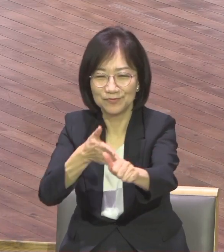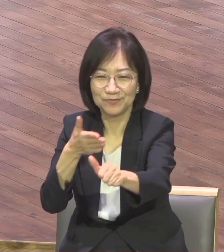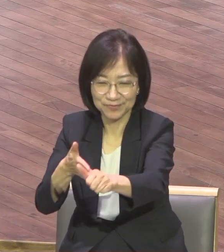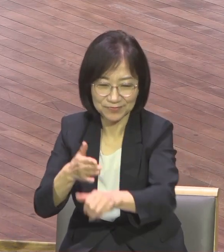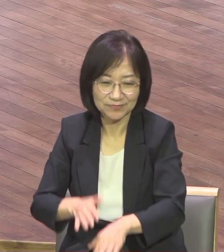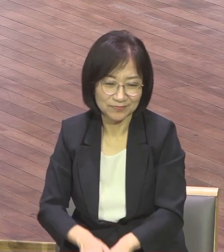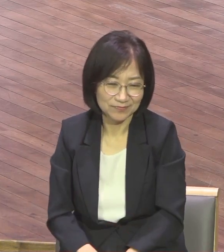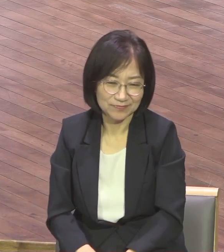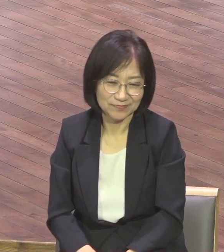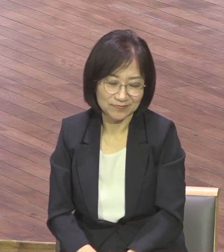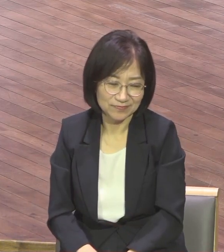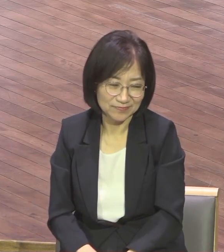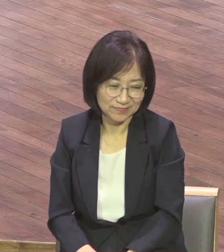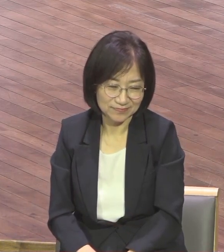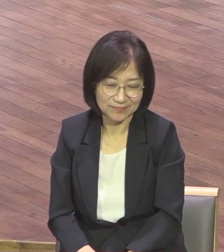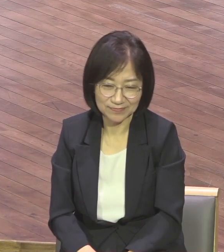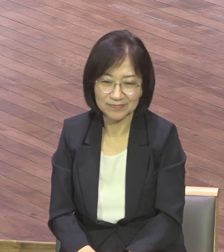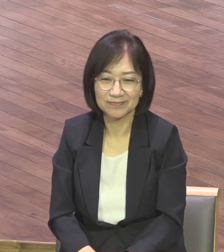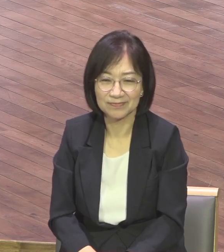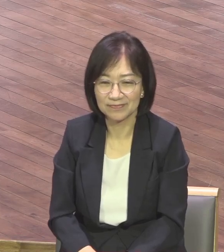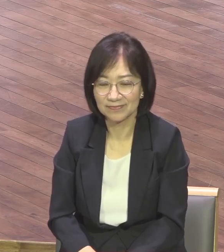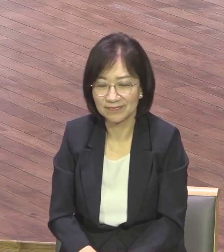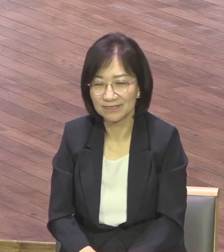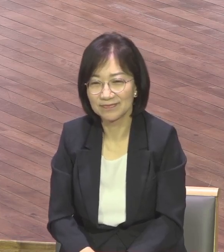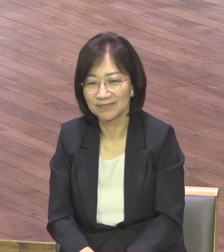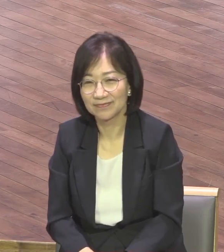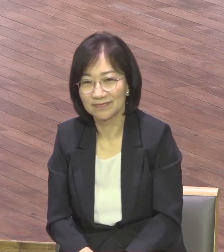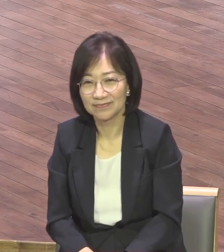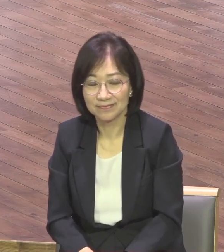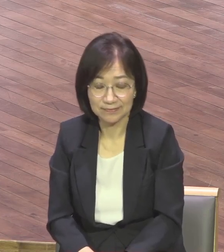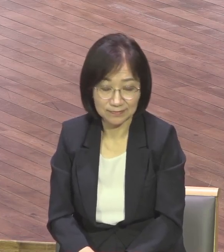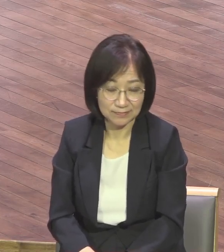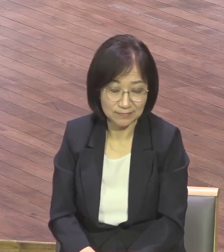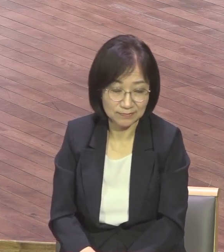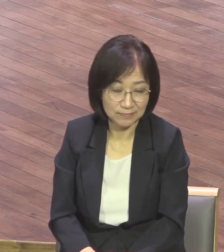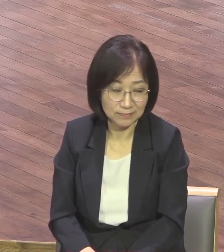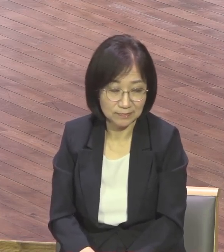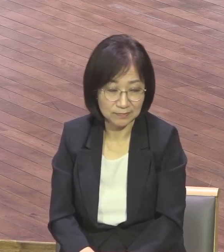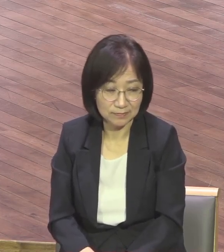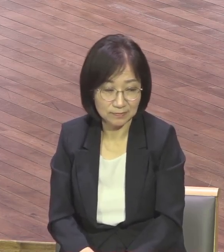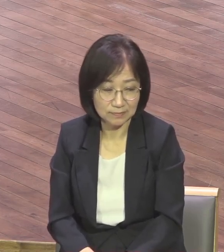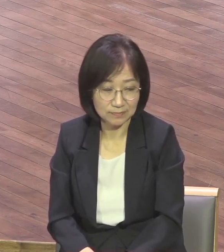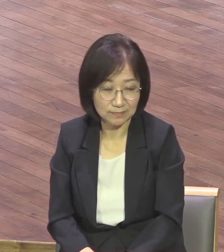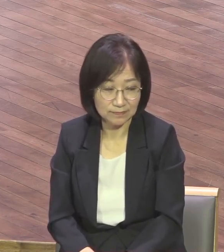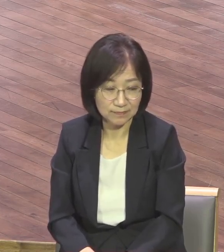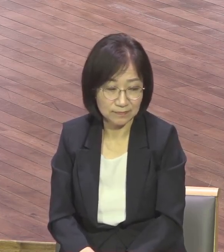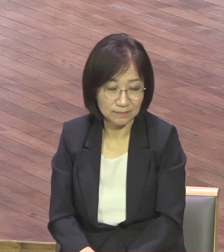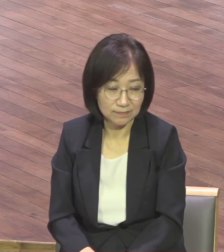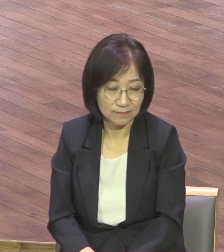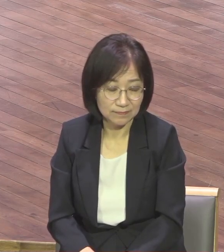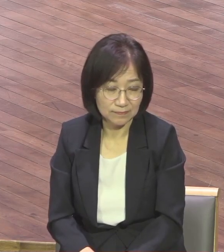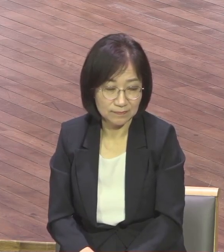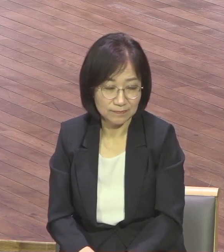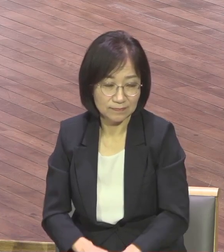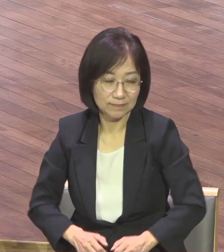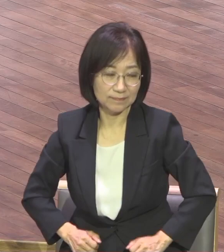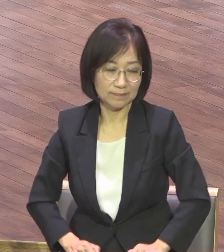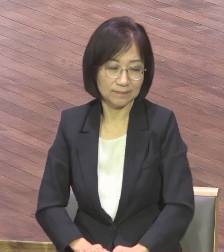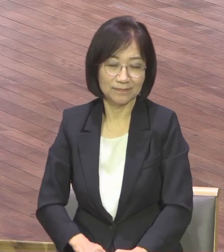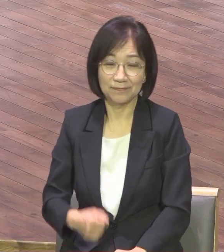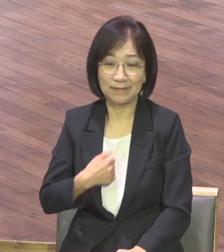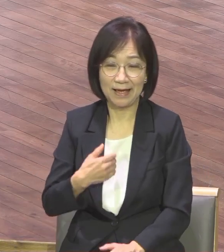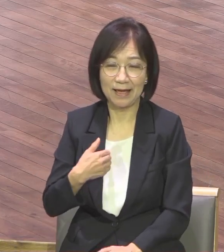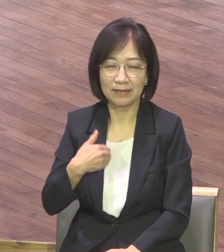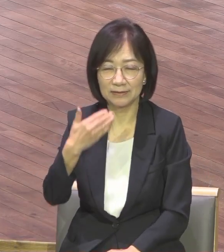전혀 기도에 힘써더라. 네. 저는요 여러분처럼 평신 노때 정은주 그러면 닉네임이